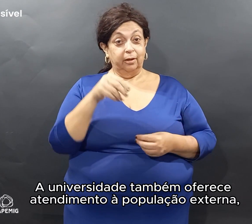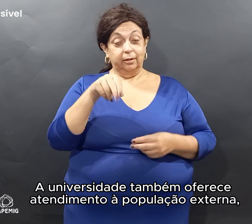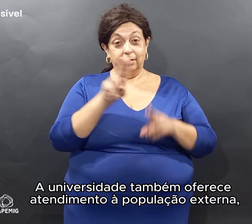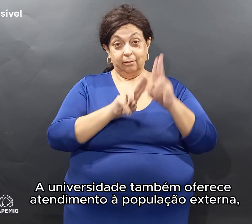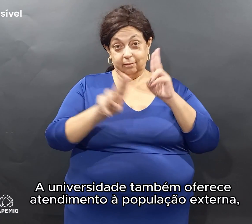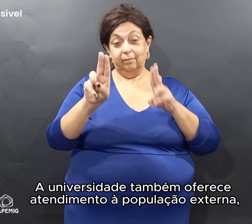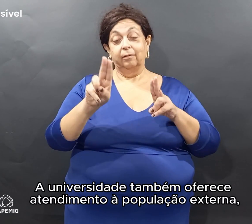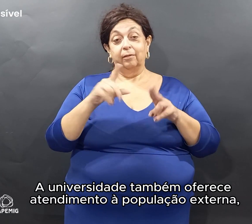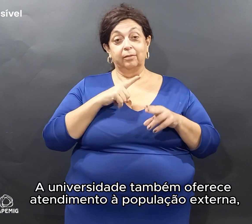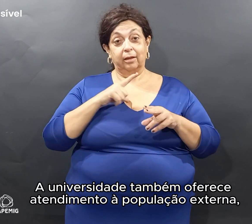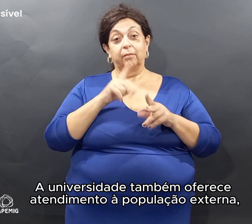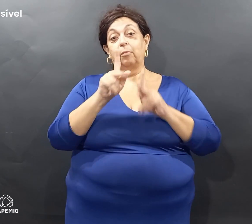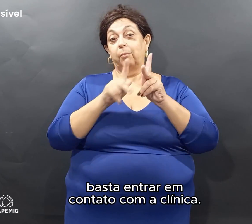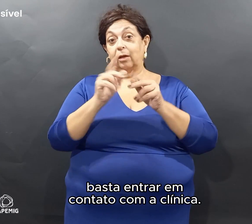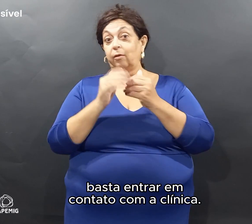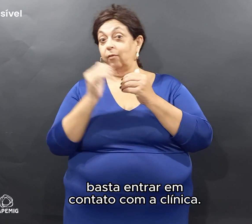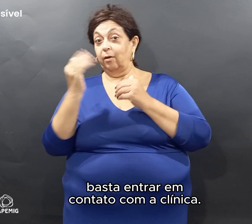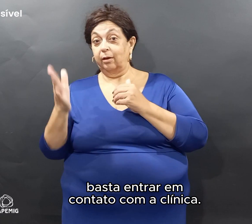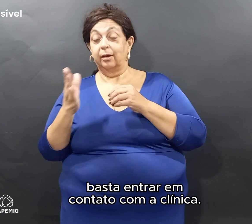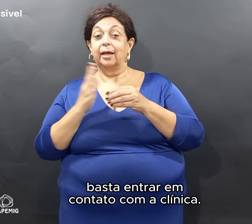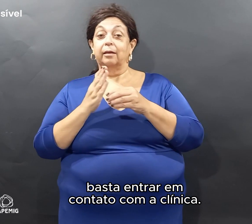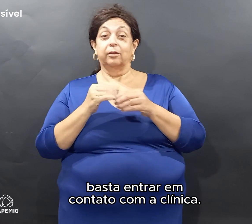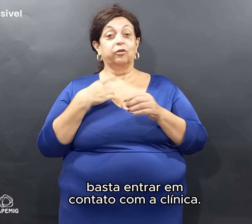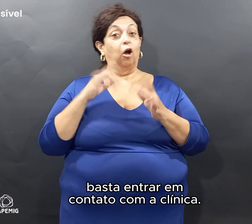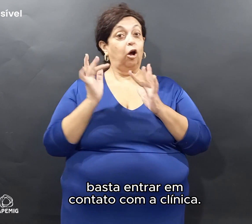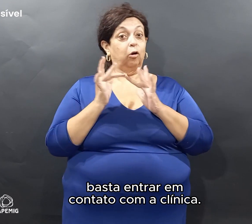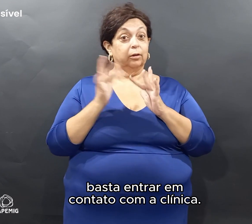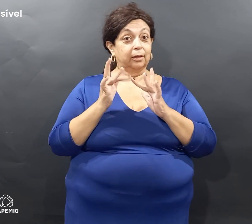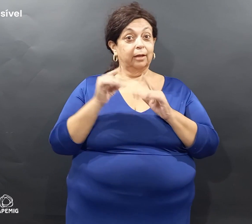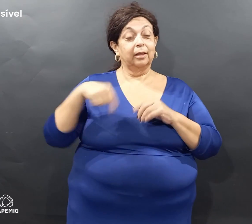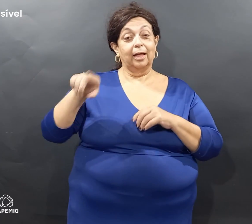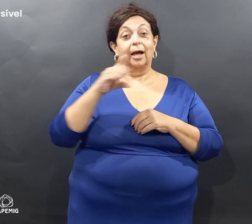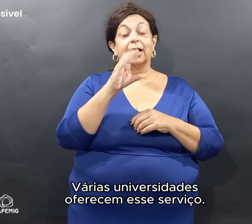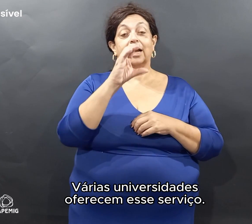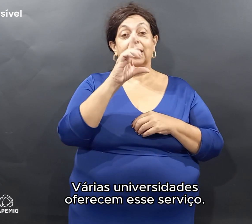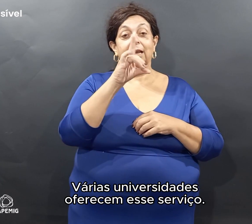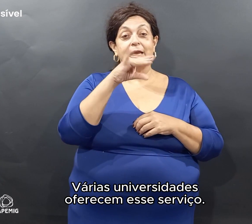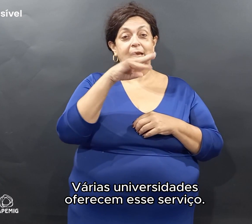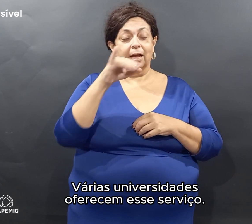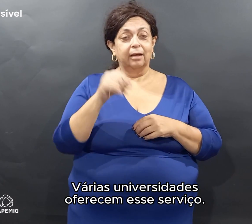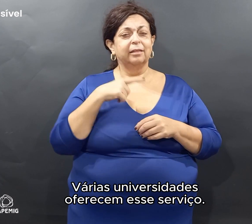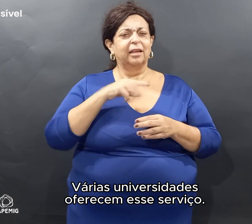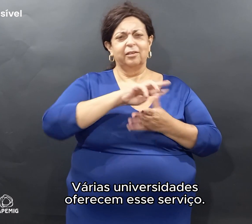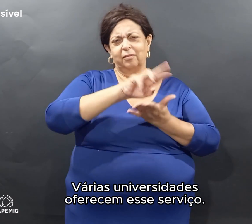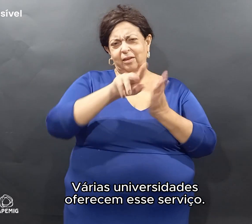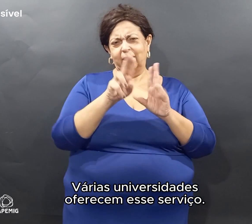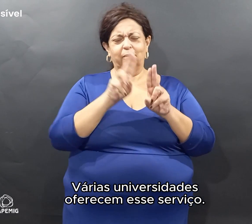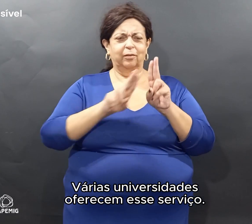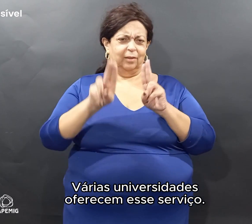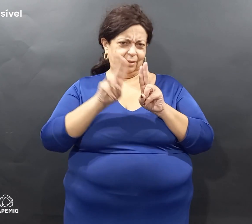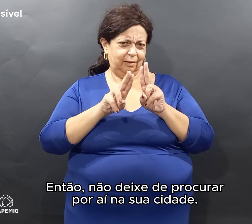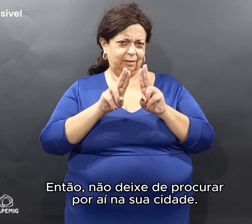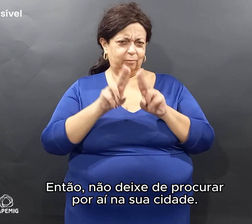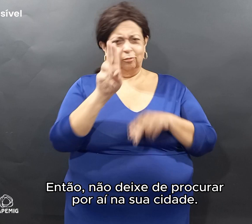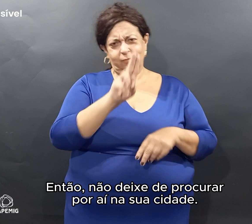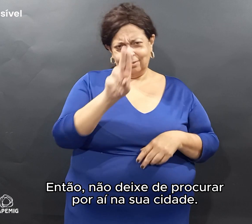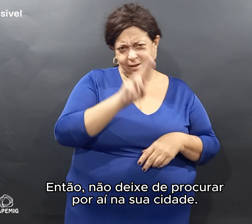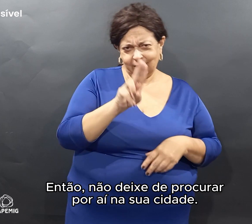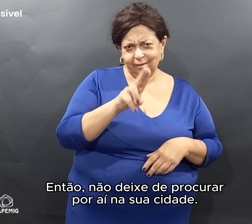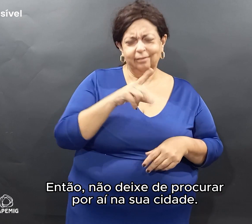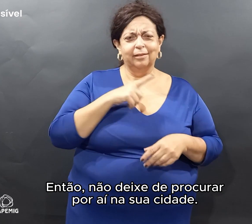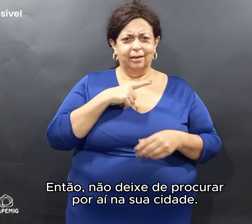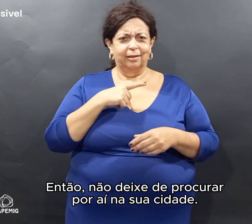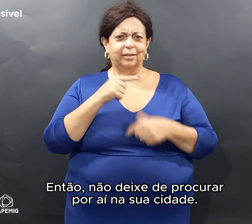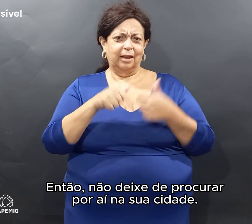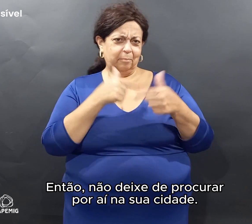oferece atendimento à população externa. Basta entrar em contato com a clínica. Várias universidades oferecem esse serviço, então não deixe